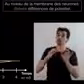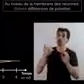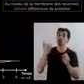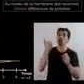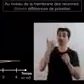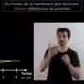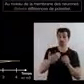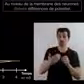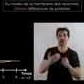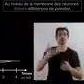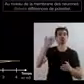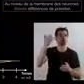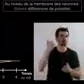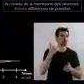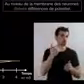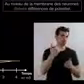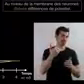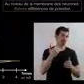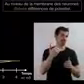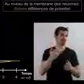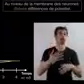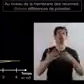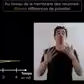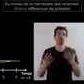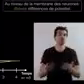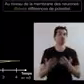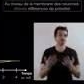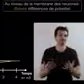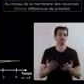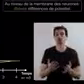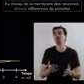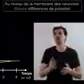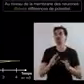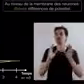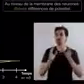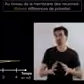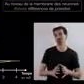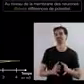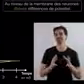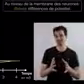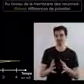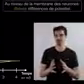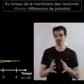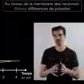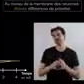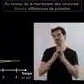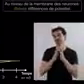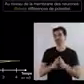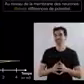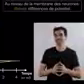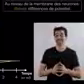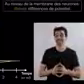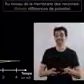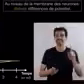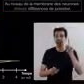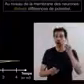une phase de repolarisation avant de revenir à son état initial, le fameux potentiel de repos autour de moins 60 millivolts.